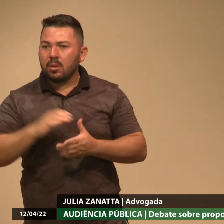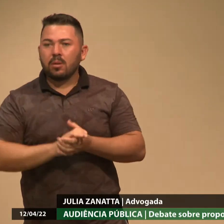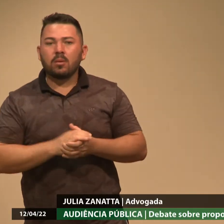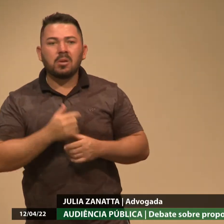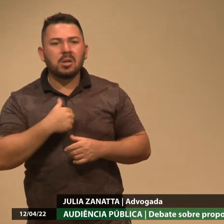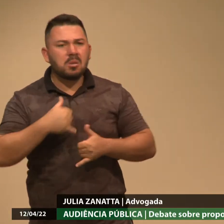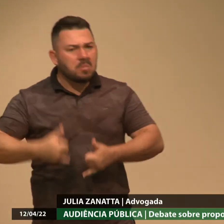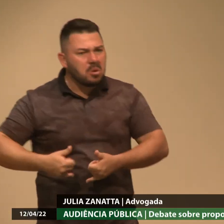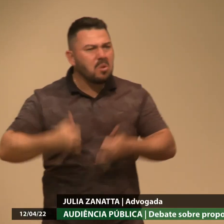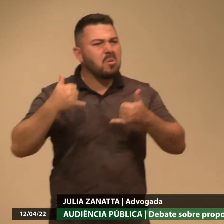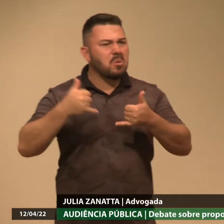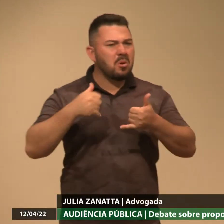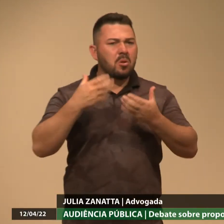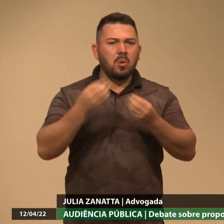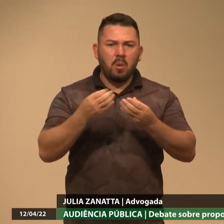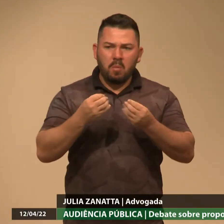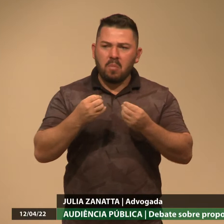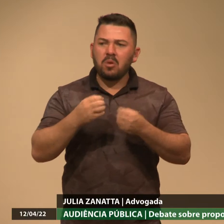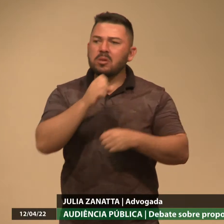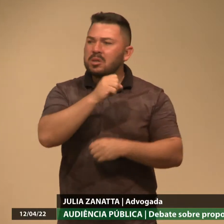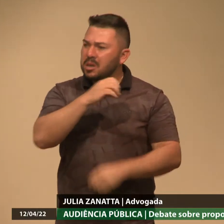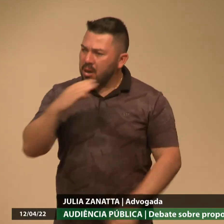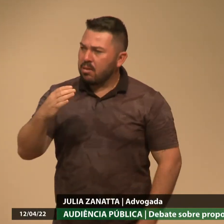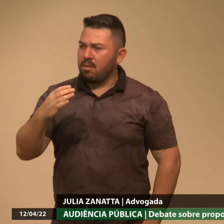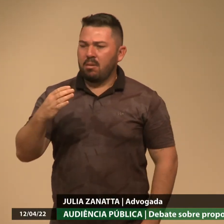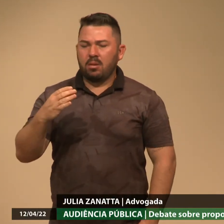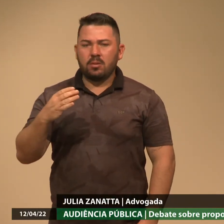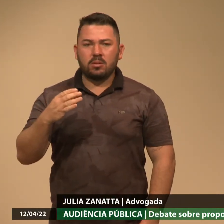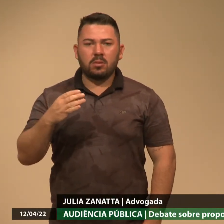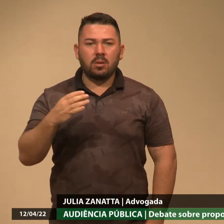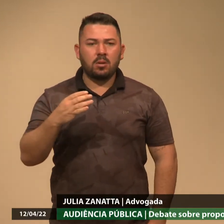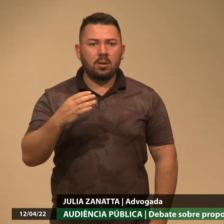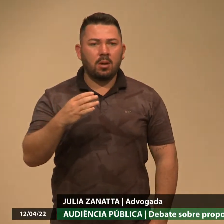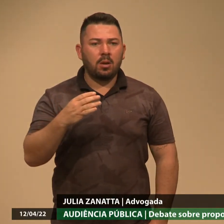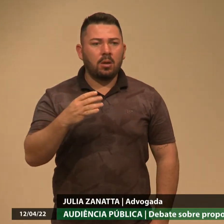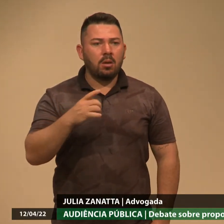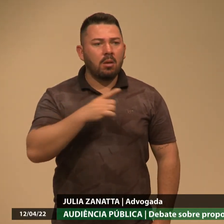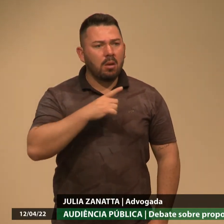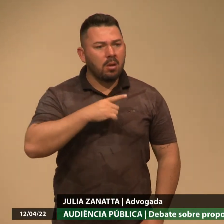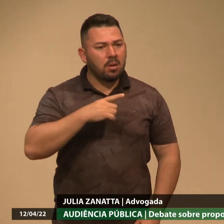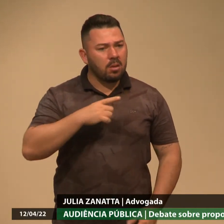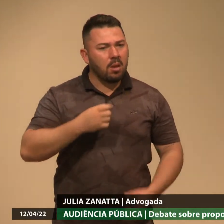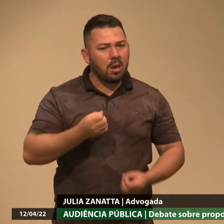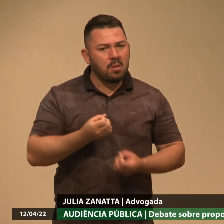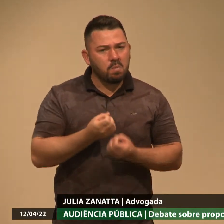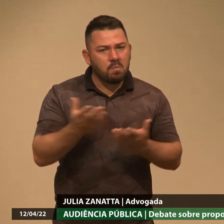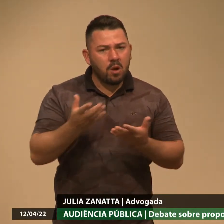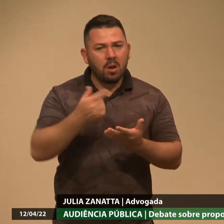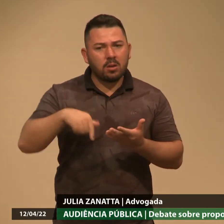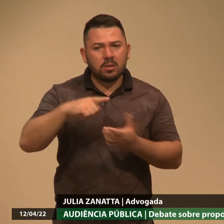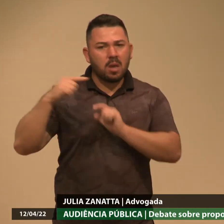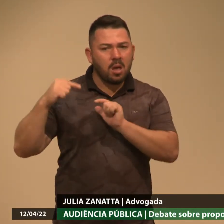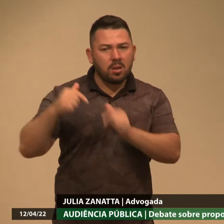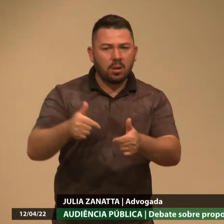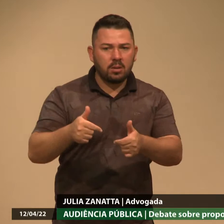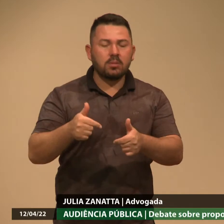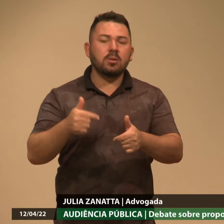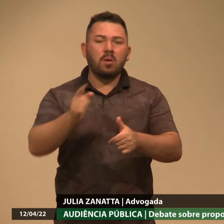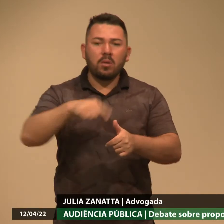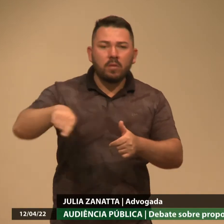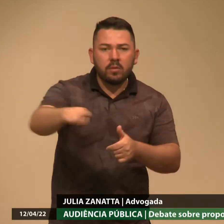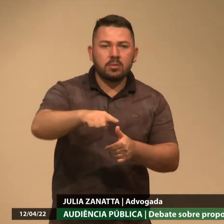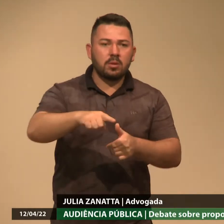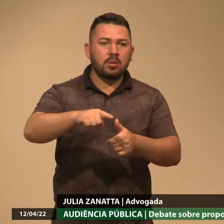e eu me orgulho muito de ser Catarinense e nós temos que passar essas nossas tradições de